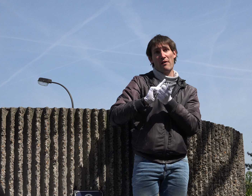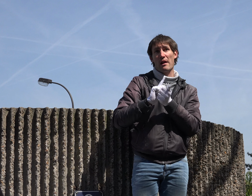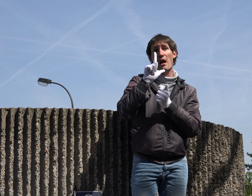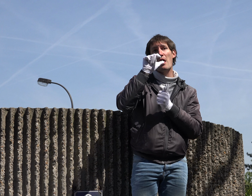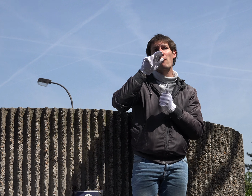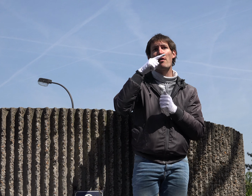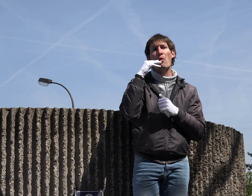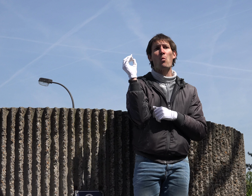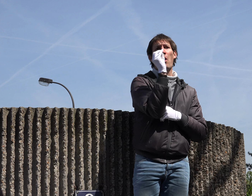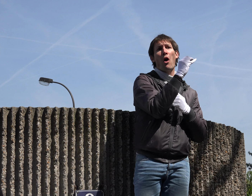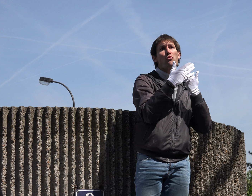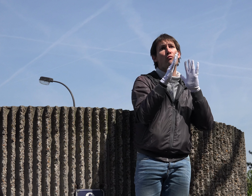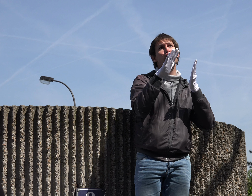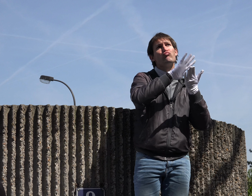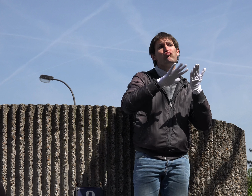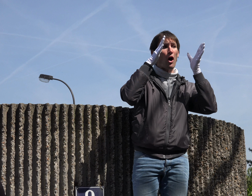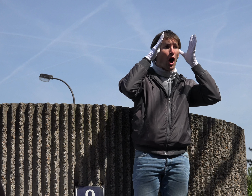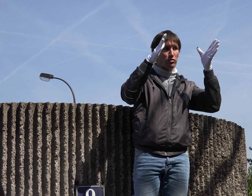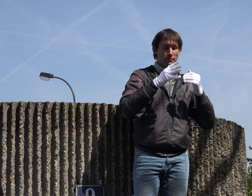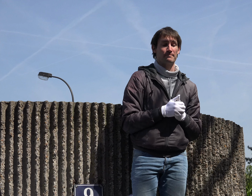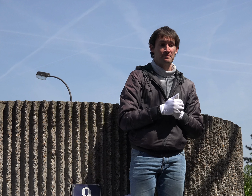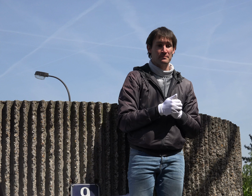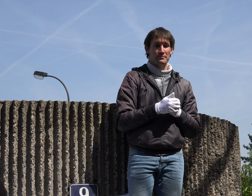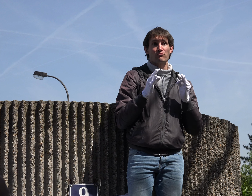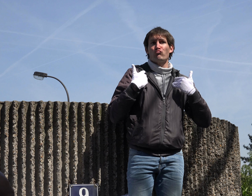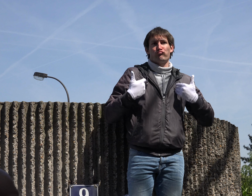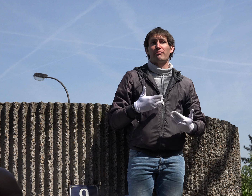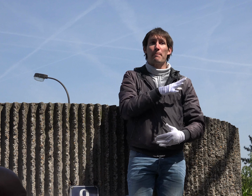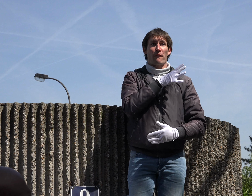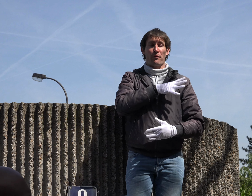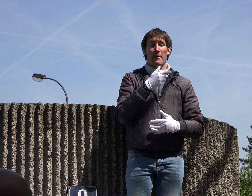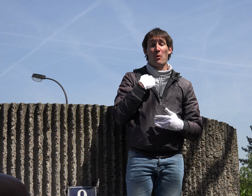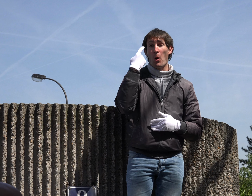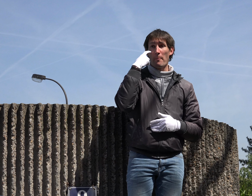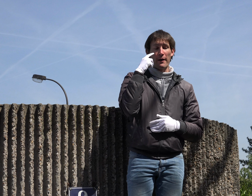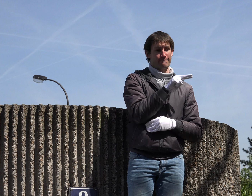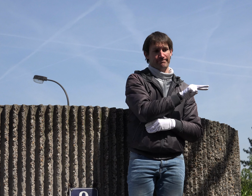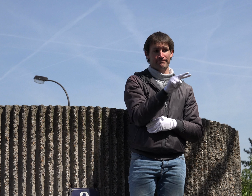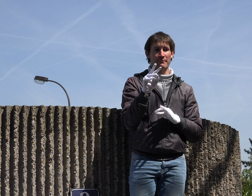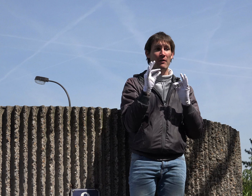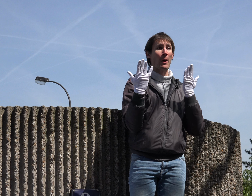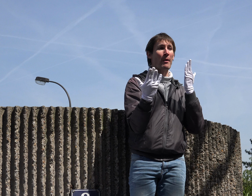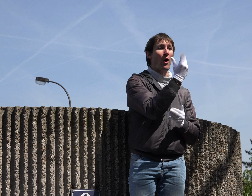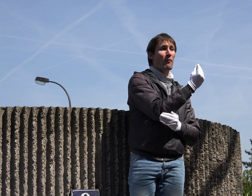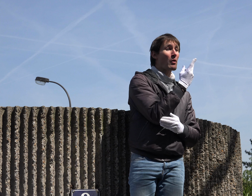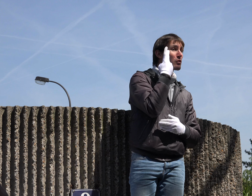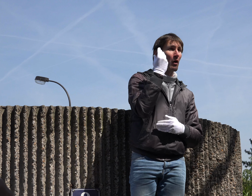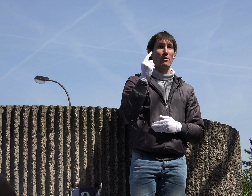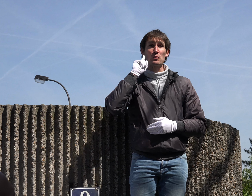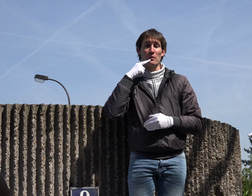Bonjour à tous, moi je viens de Laval, donc dans l'ouest, à côté de Rennes. Je suis prof et je remarque pour